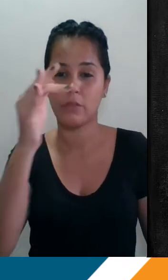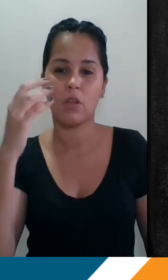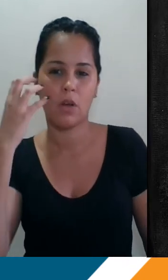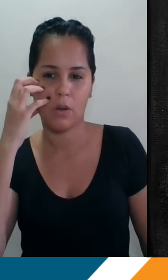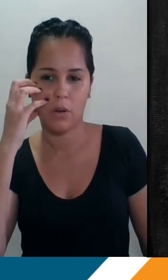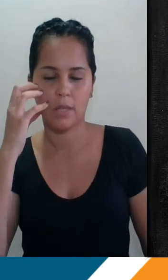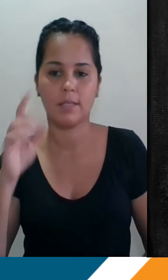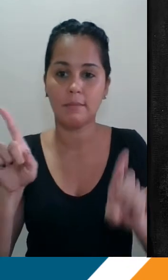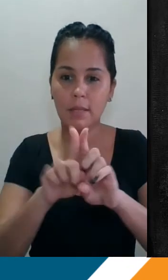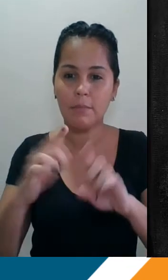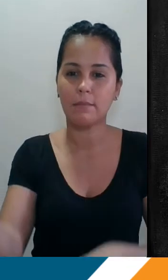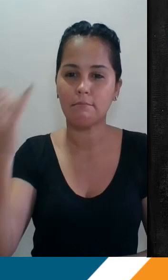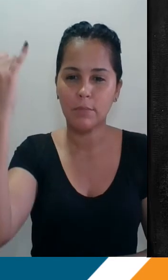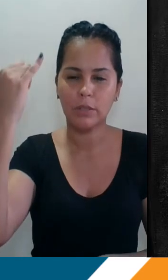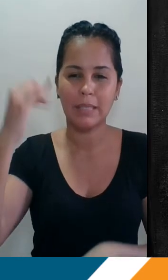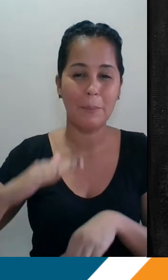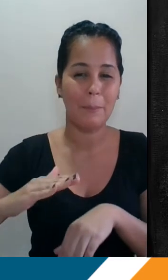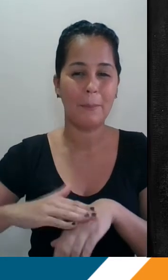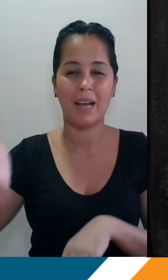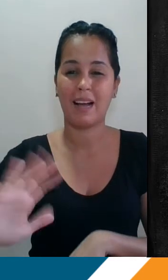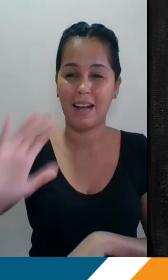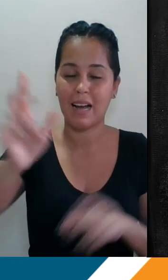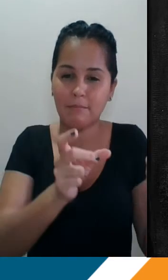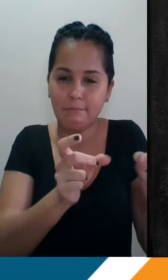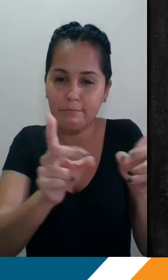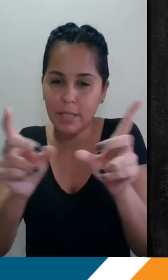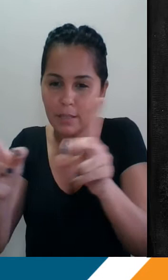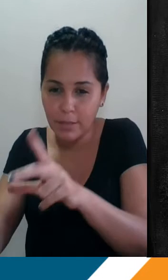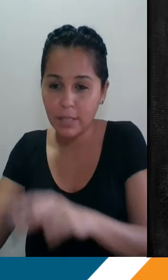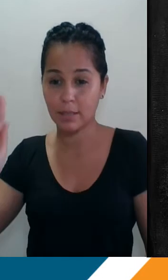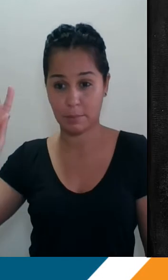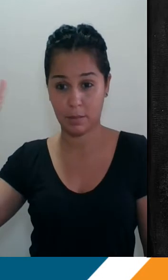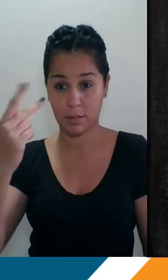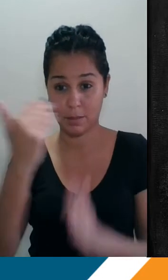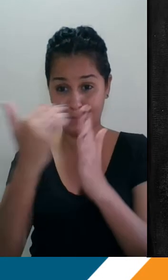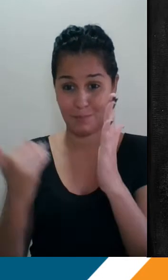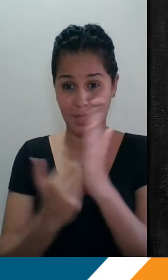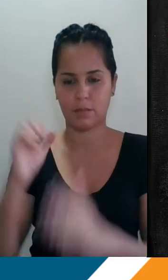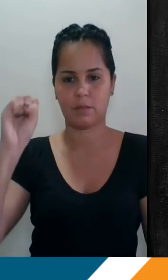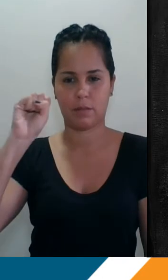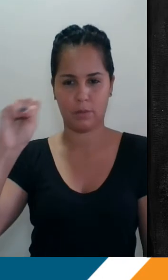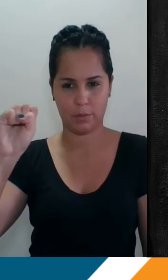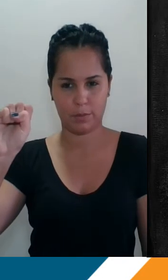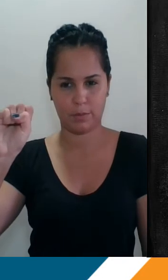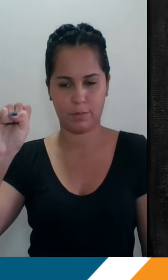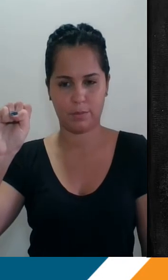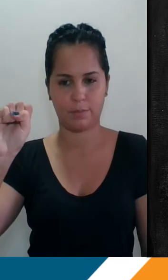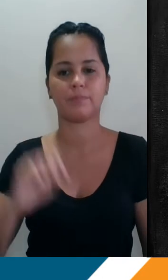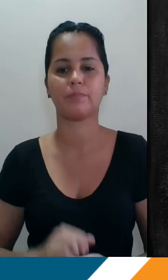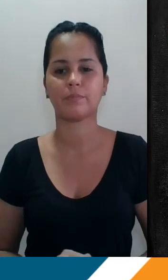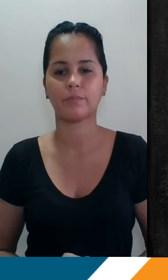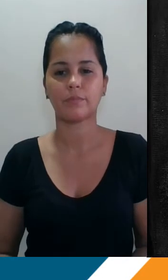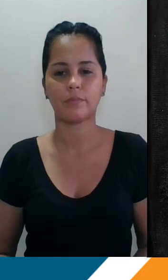que a cor-de-rosa mais valorizada comercialmente é quando o pH é inferior a 8, ou seja, menor do que